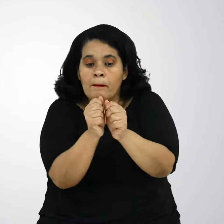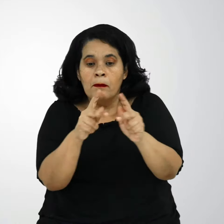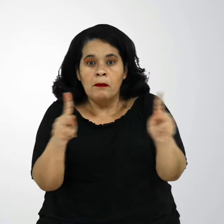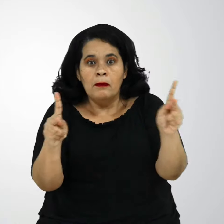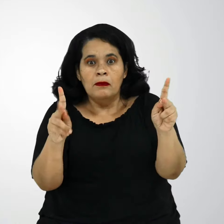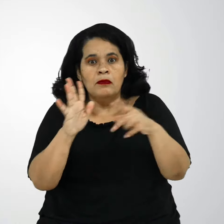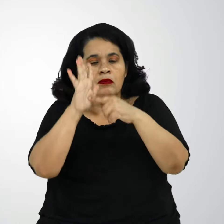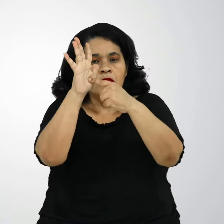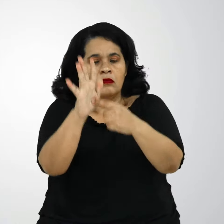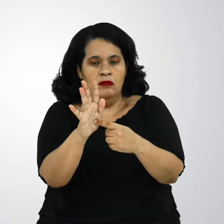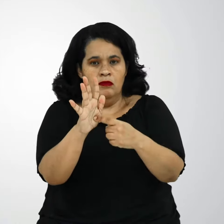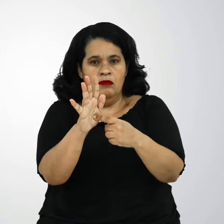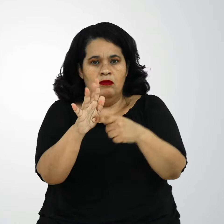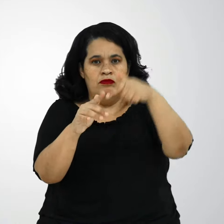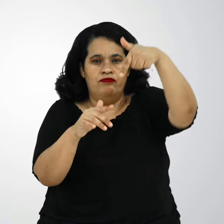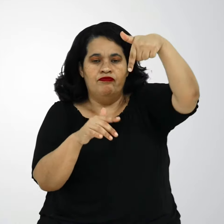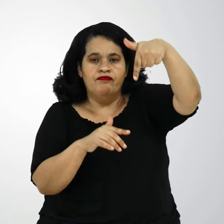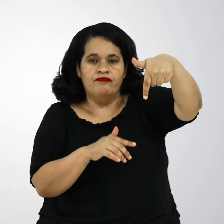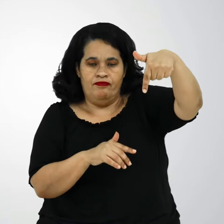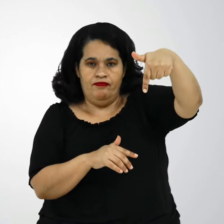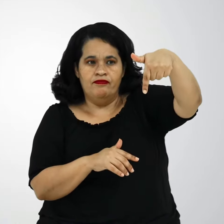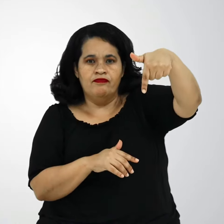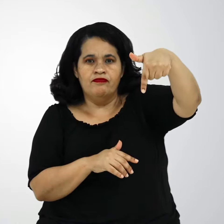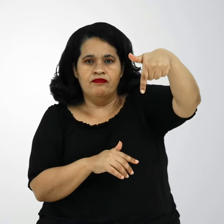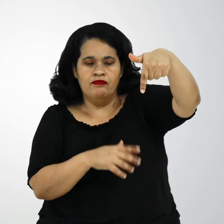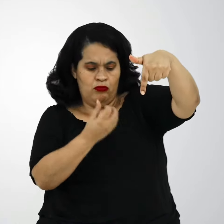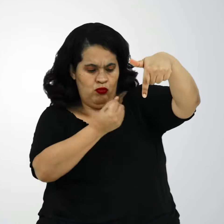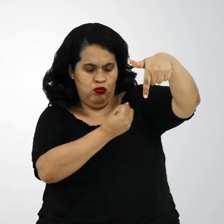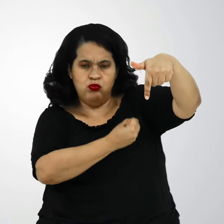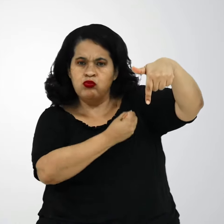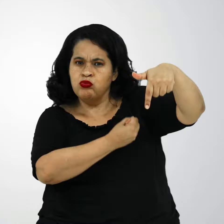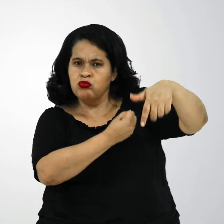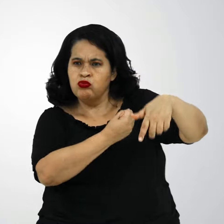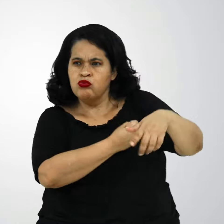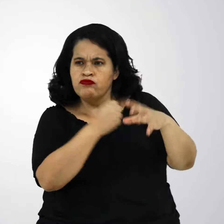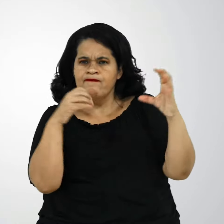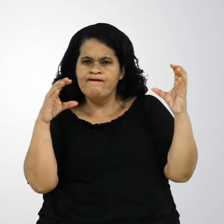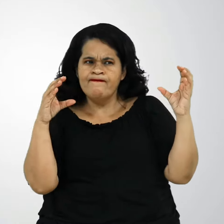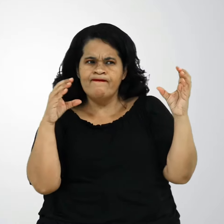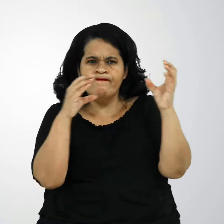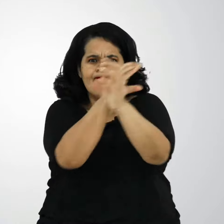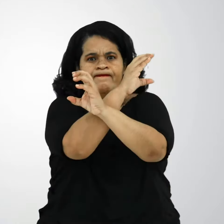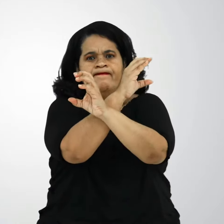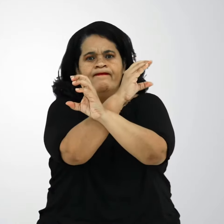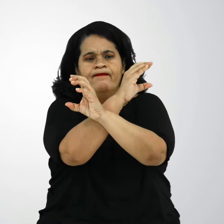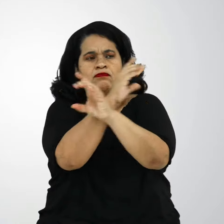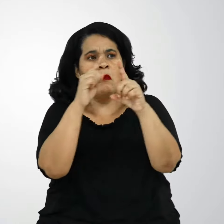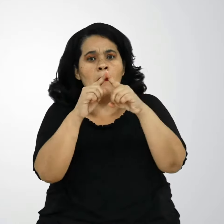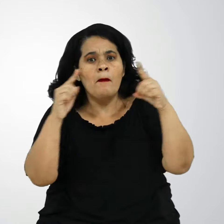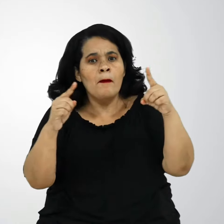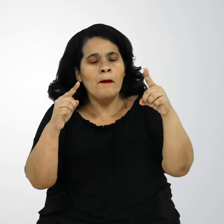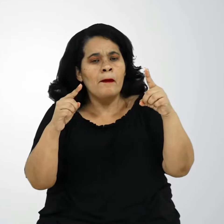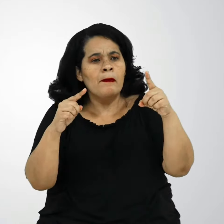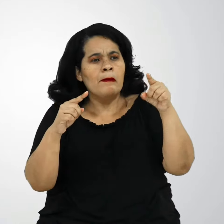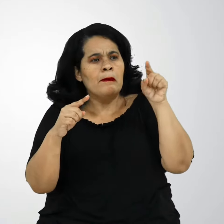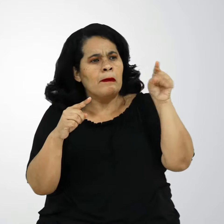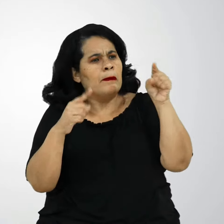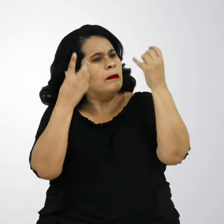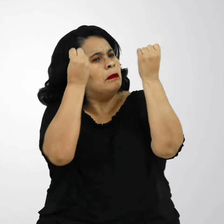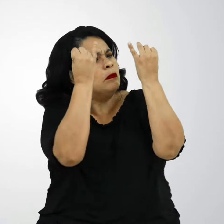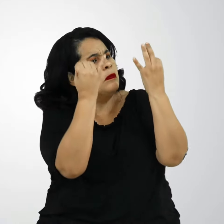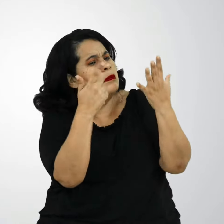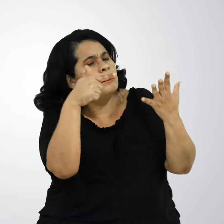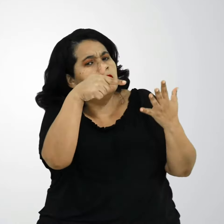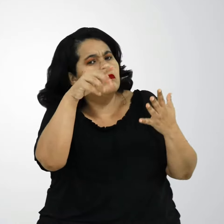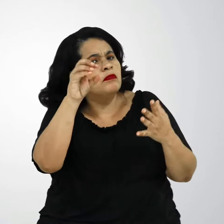traz essa ideia de plenitude, de completude, né? E aqui não é só 7, é 70 períodos de 7.